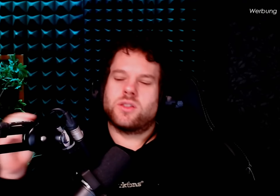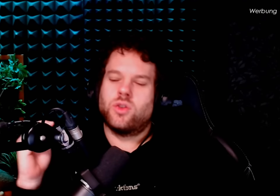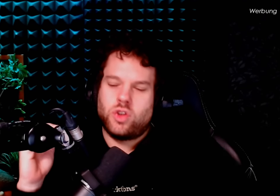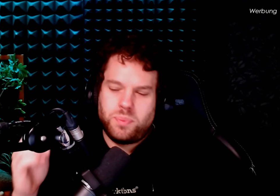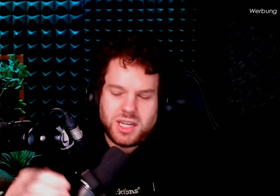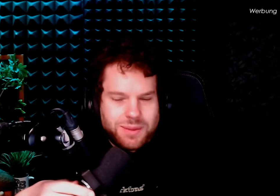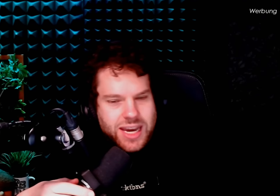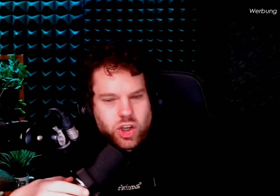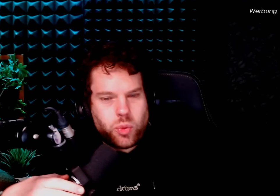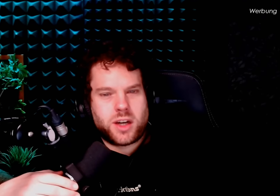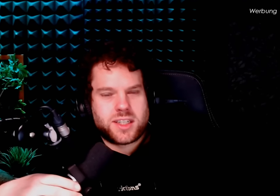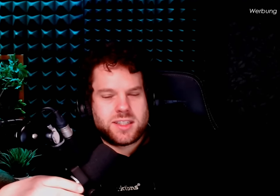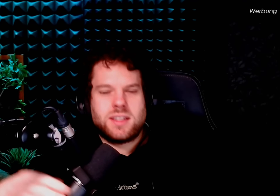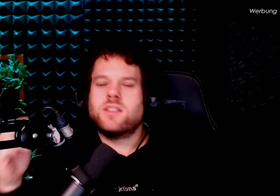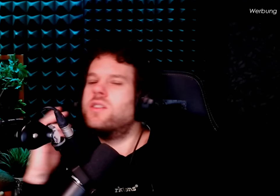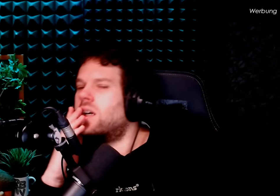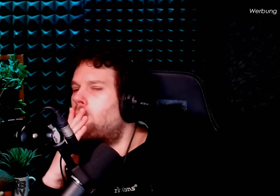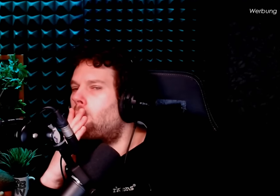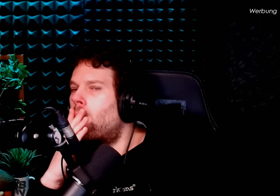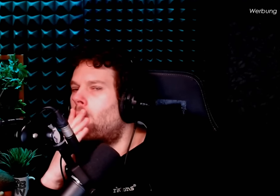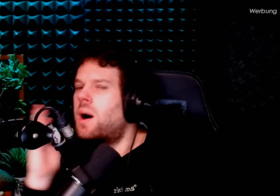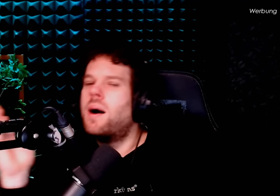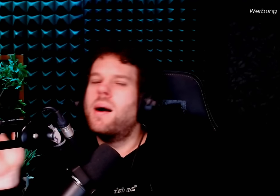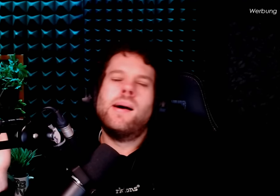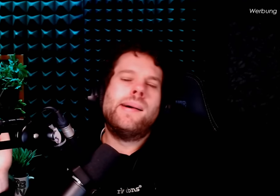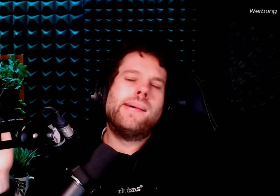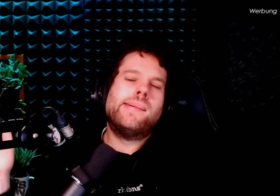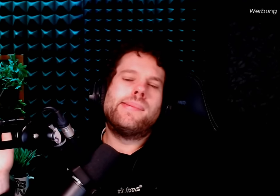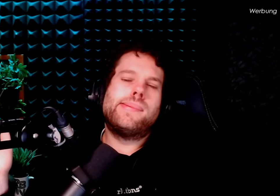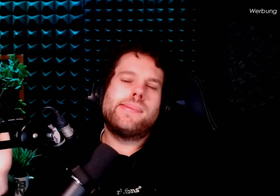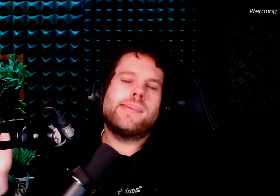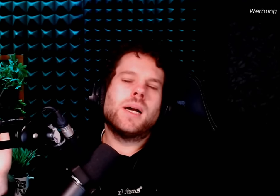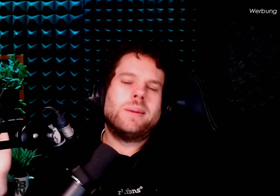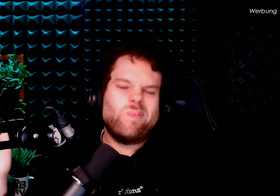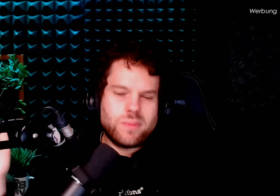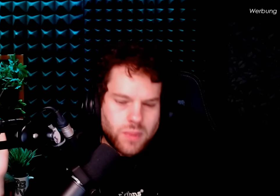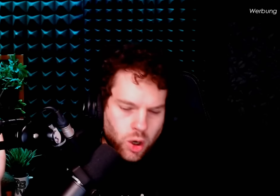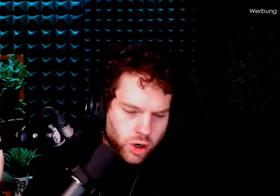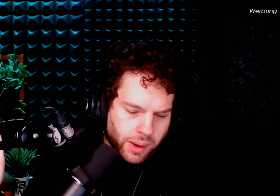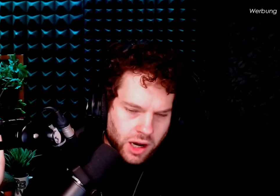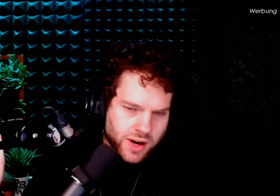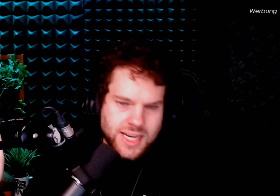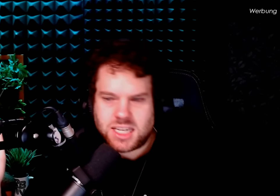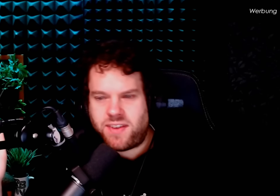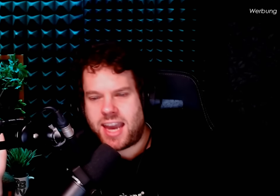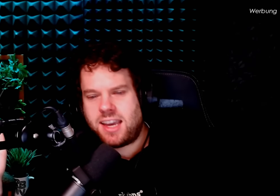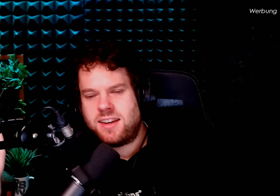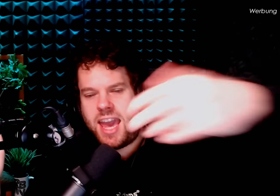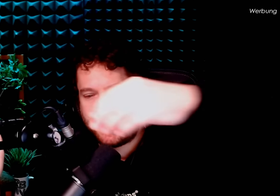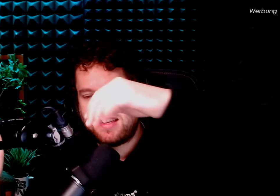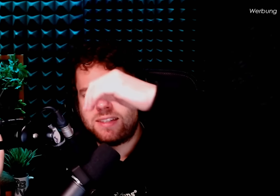ein Typ, der da im Headquarter sitzt und sagt, Melone brauchen wir nicht. Weg. Next.